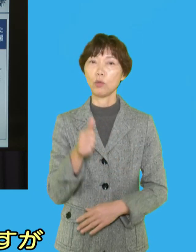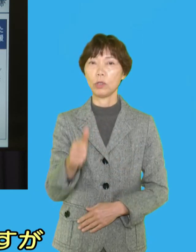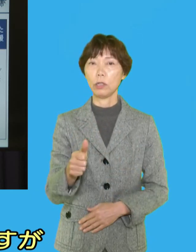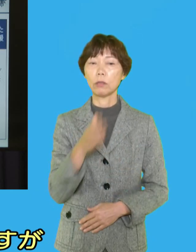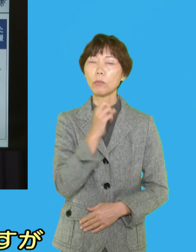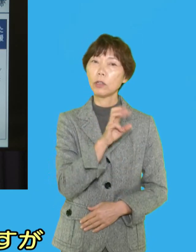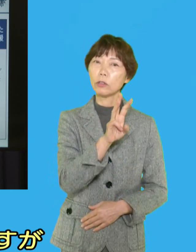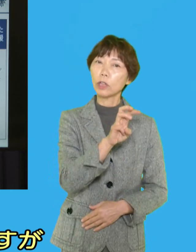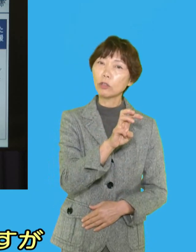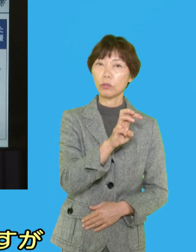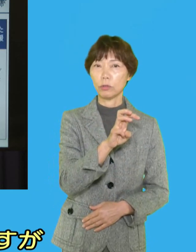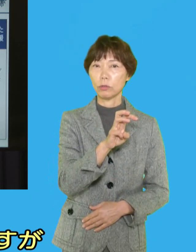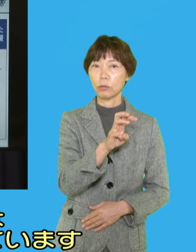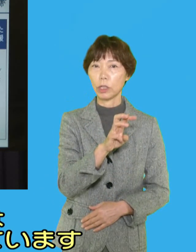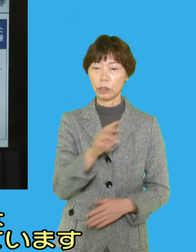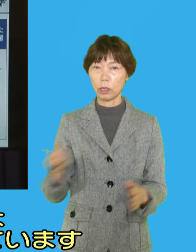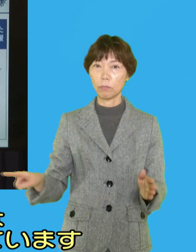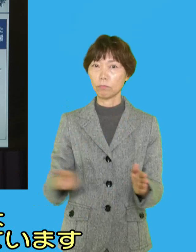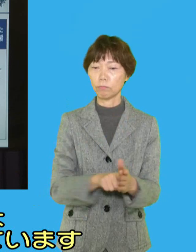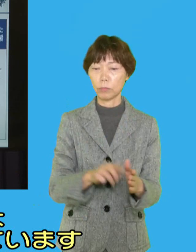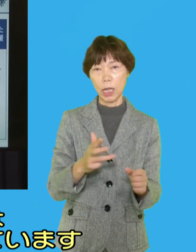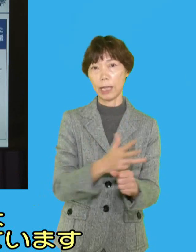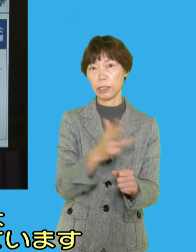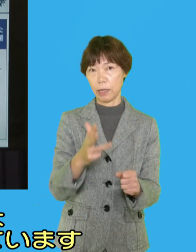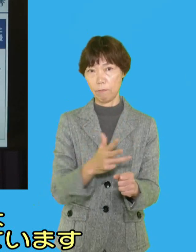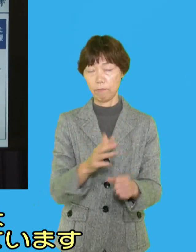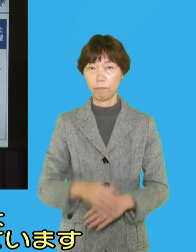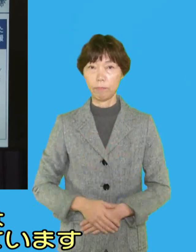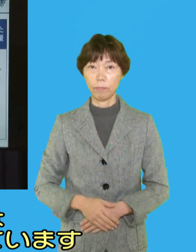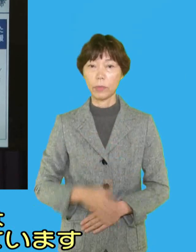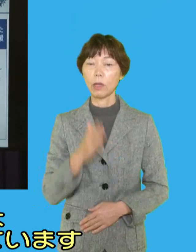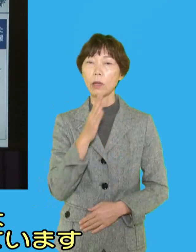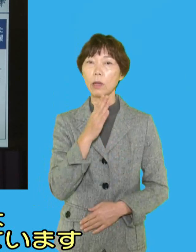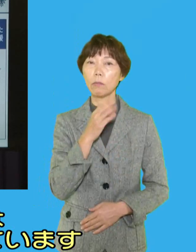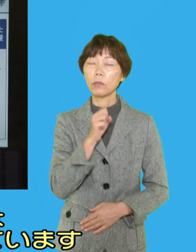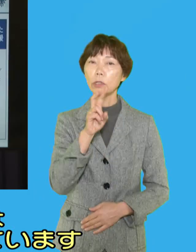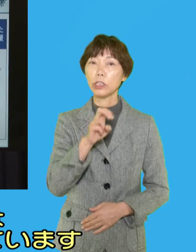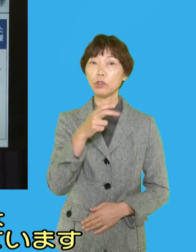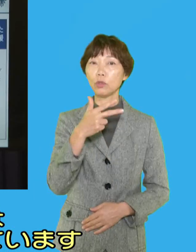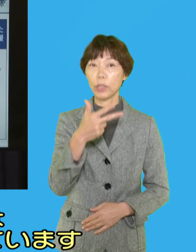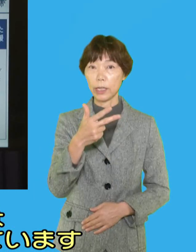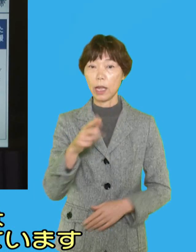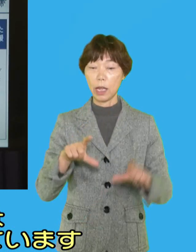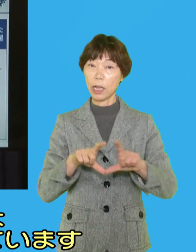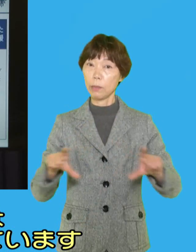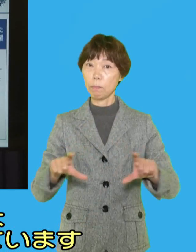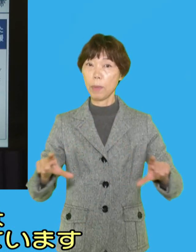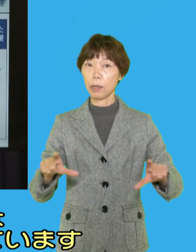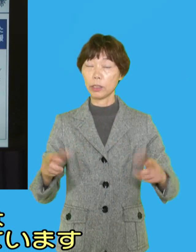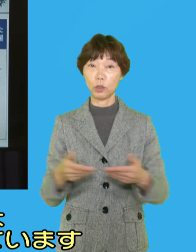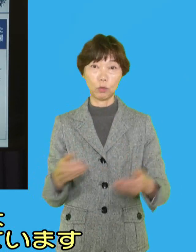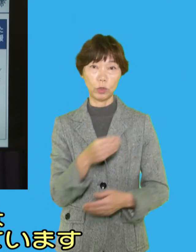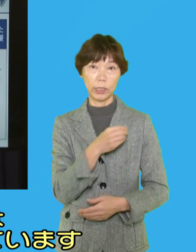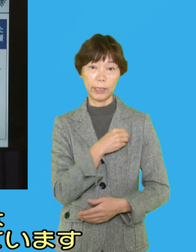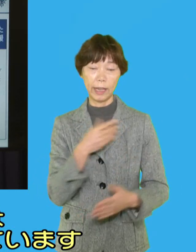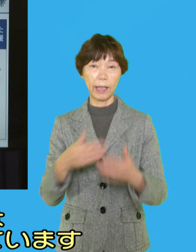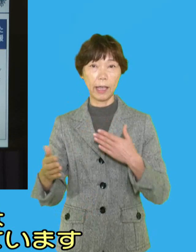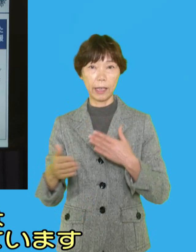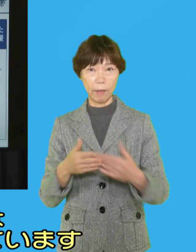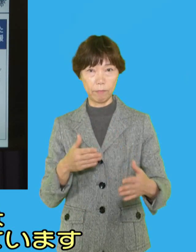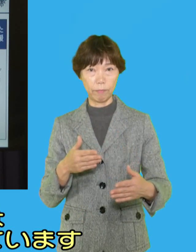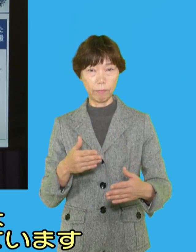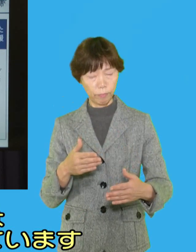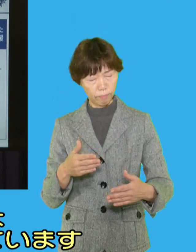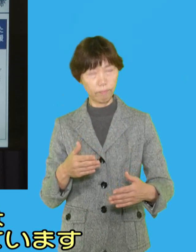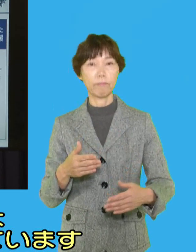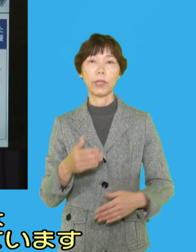れが8年になるんですが、27歳、まあ、一般職員で経験というのはまあ十分じゃないかなというふう